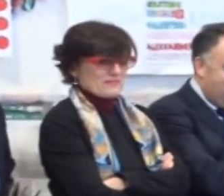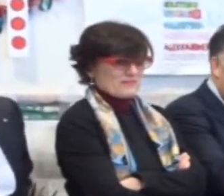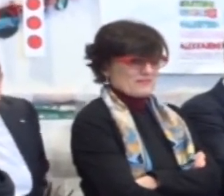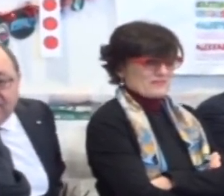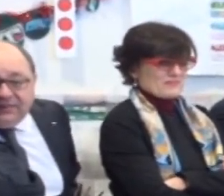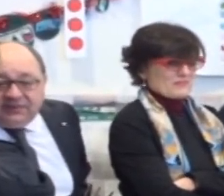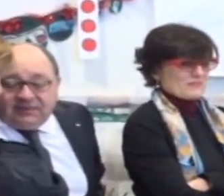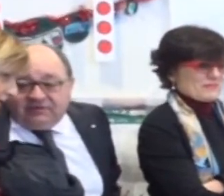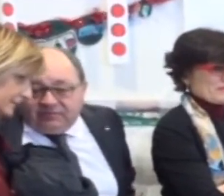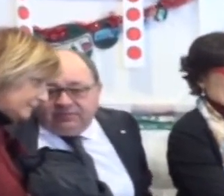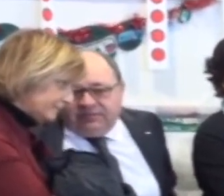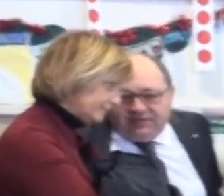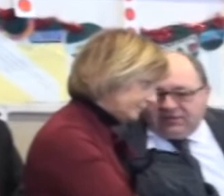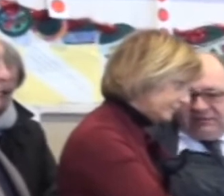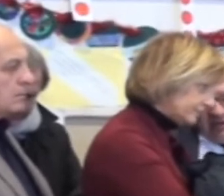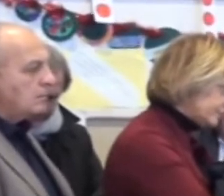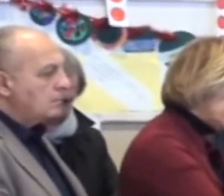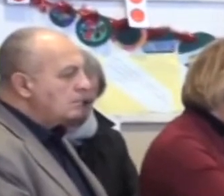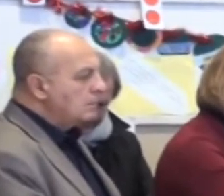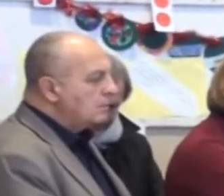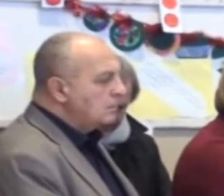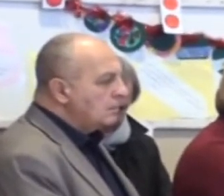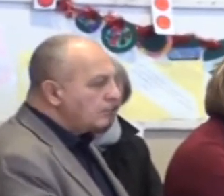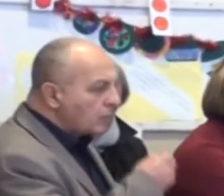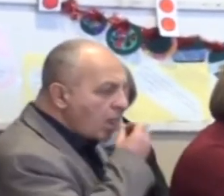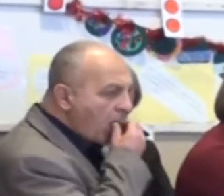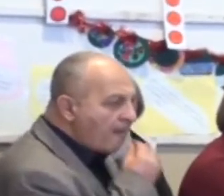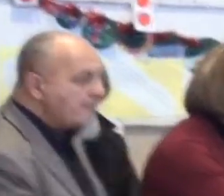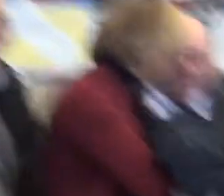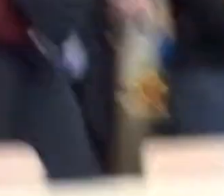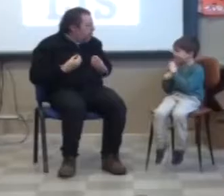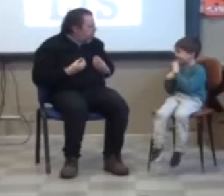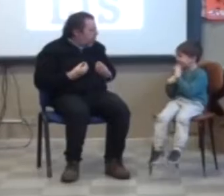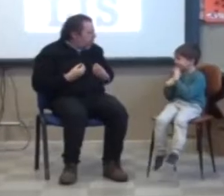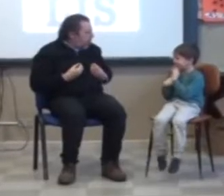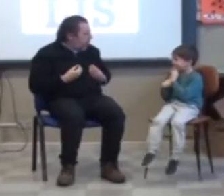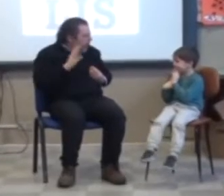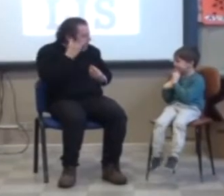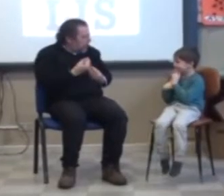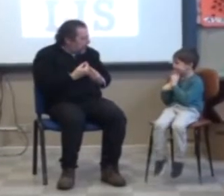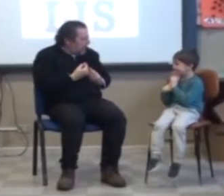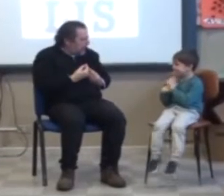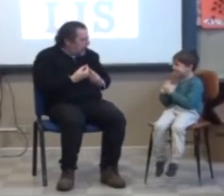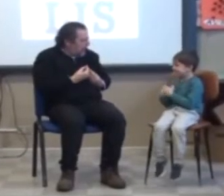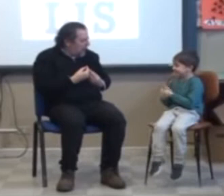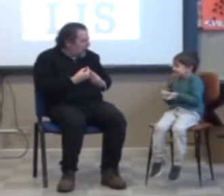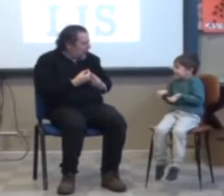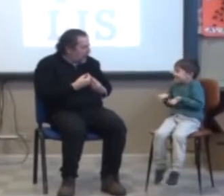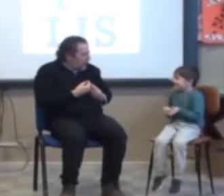nella disabilità sensoriale nate proprio per rispondere alle esigenze degli studenti sordi e supportare le scuole